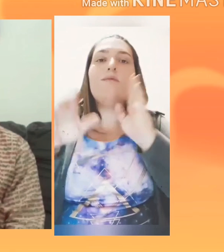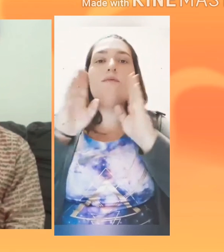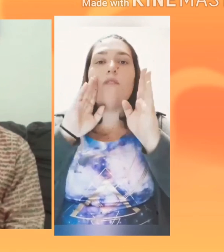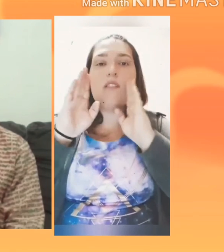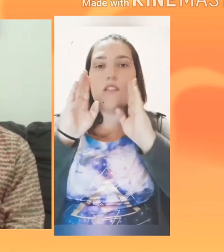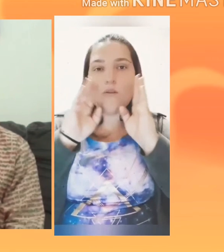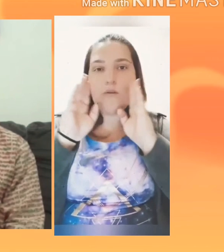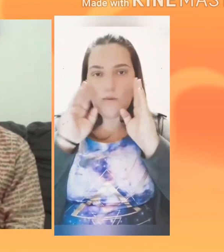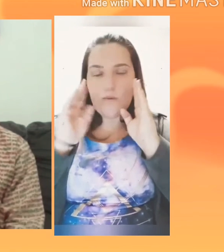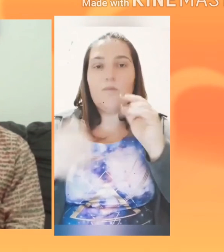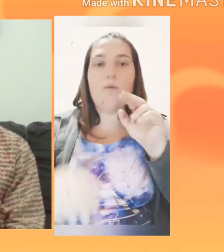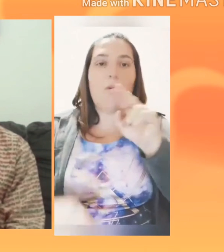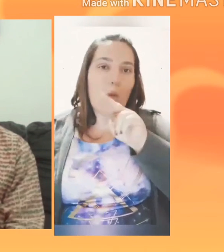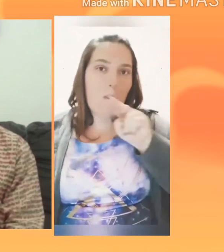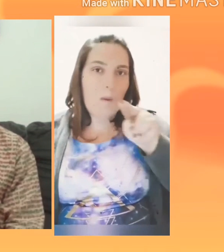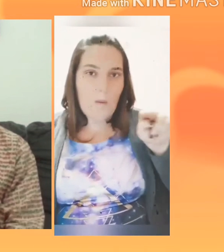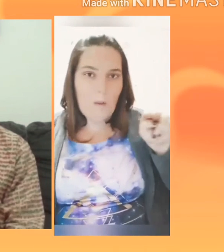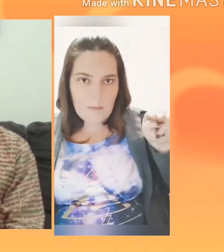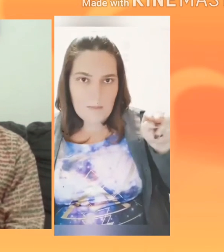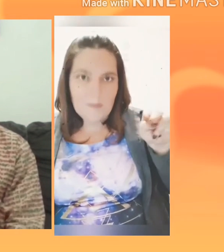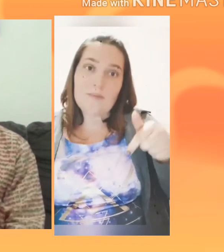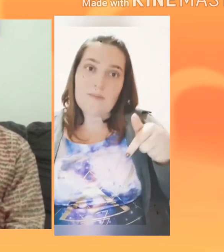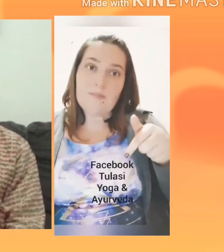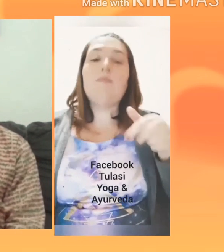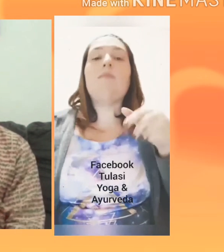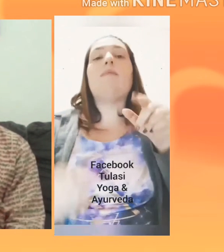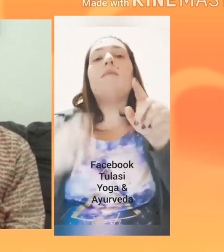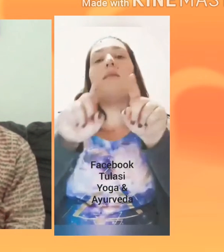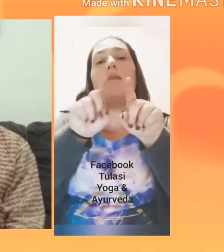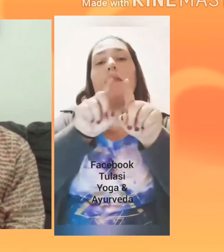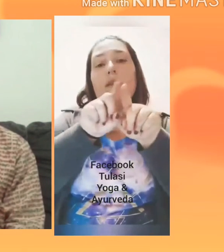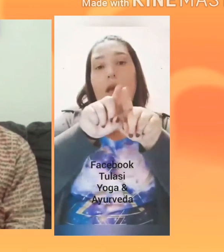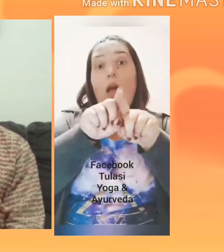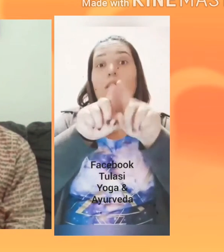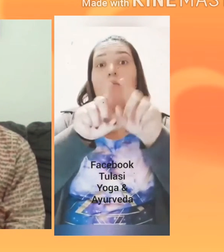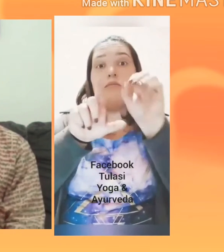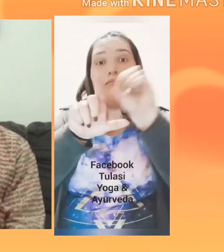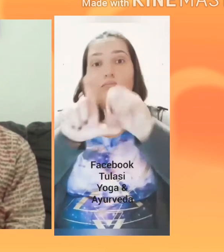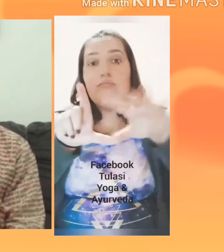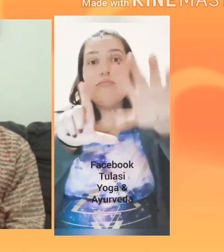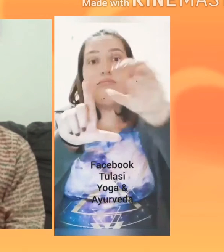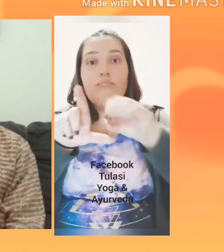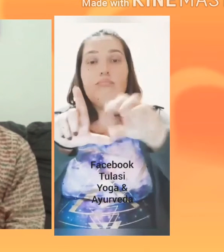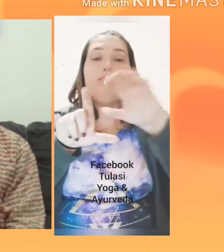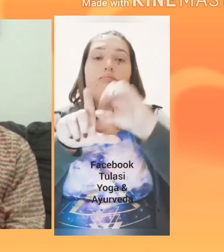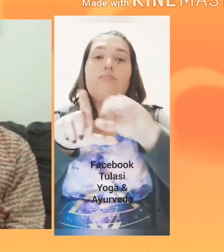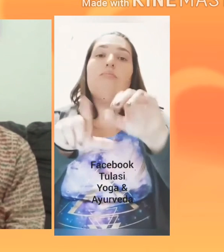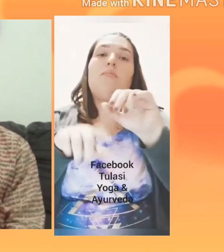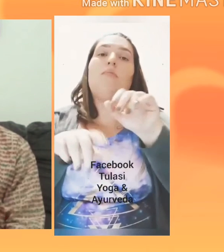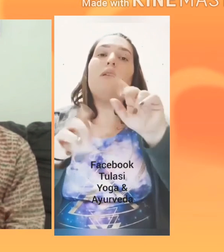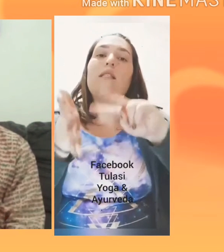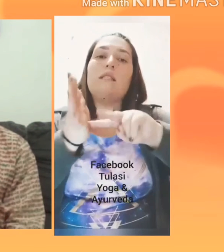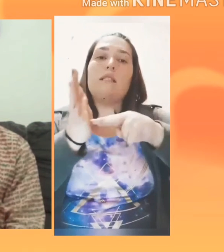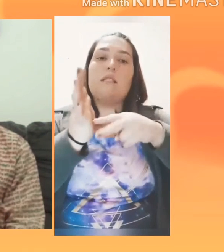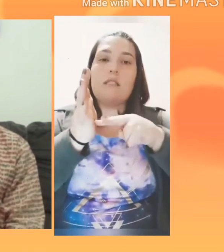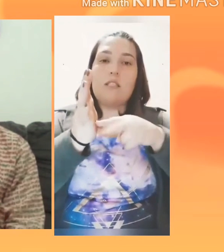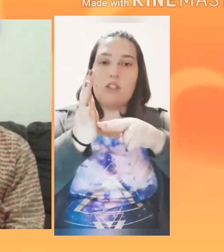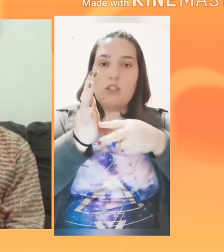Facebook, Tulasi Yoga Ayurveda, que é retransmitida a pedido da UFSCar, do